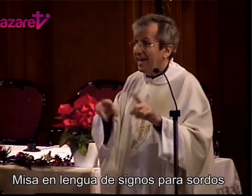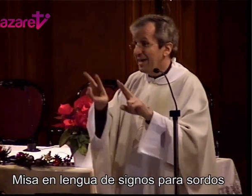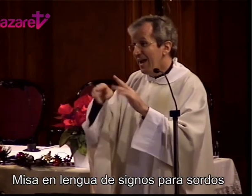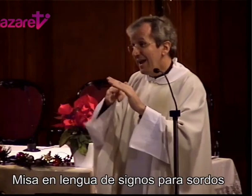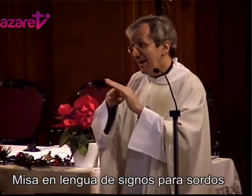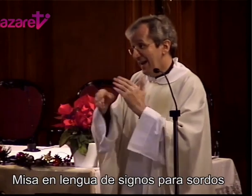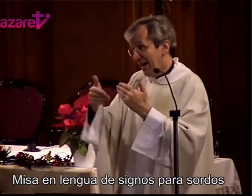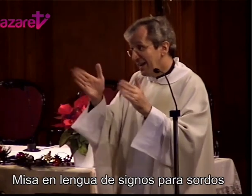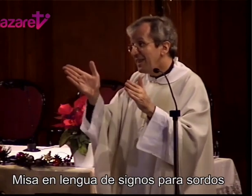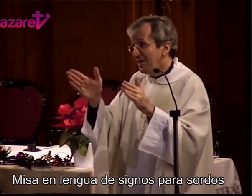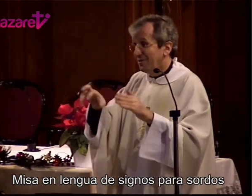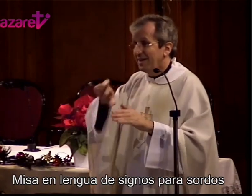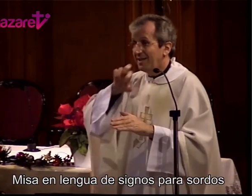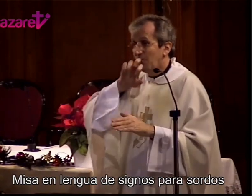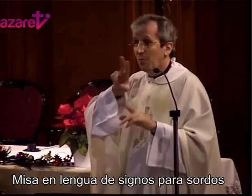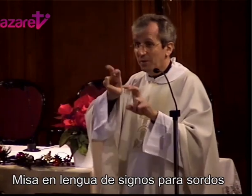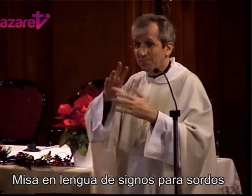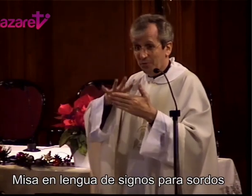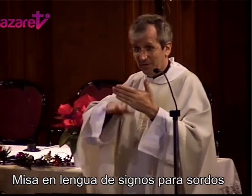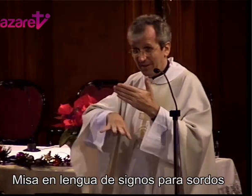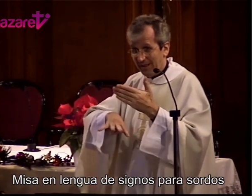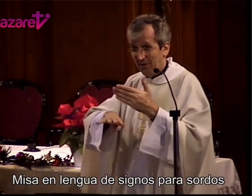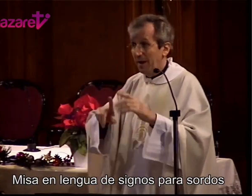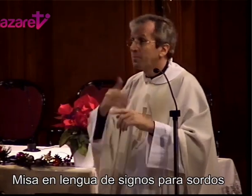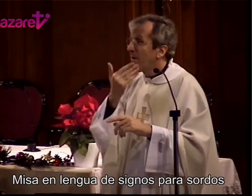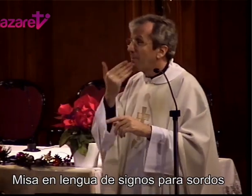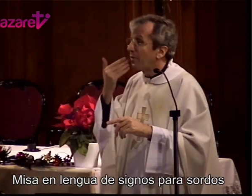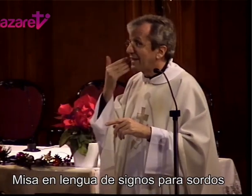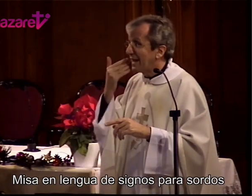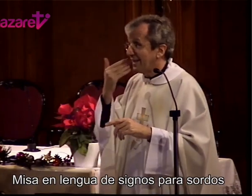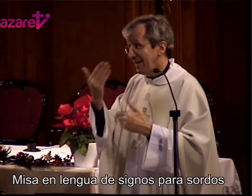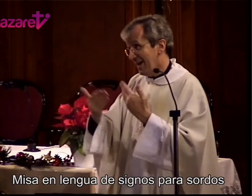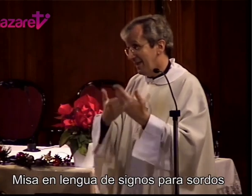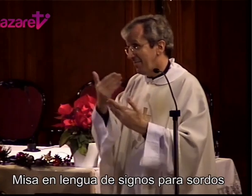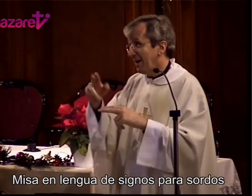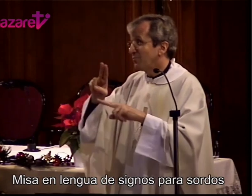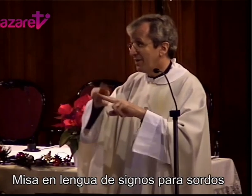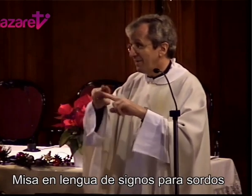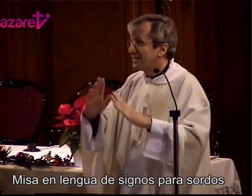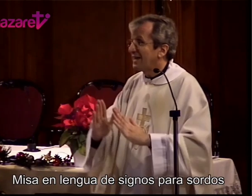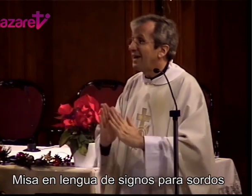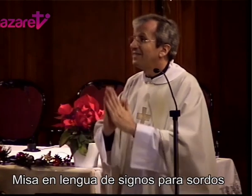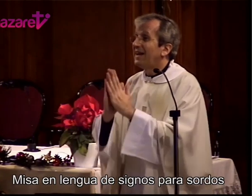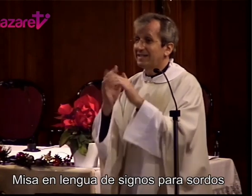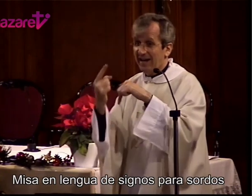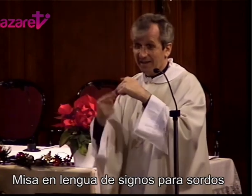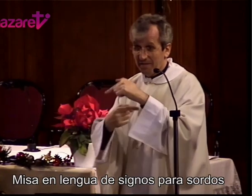hay el inicio del nuevo obispo de Barcelona. Por la tarde ya celebraremos la fiesta de la Sagrada